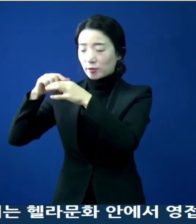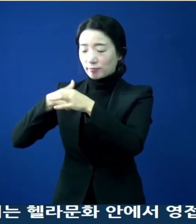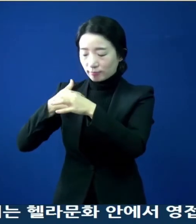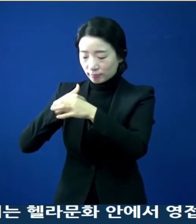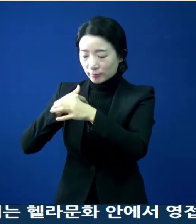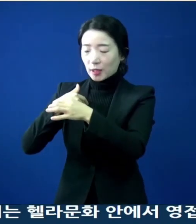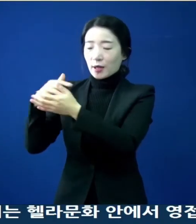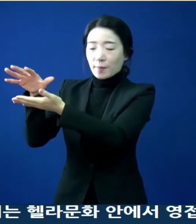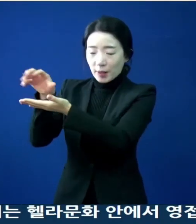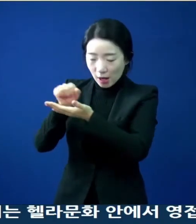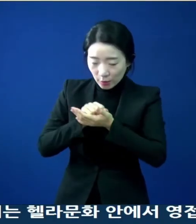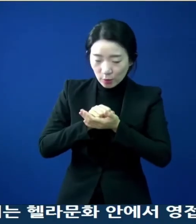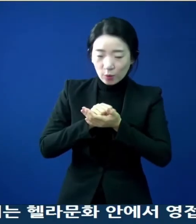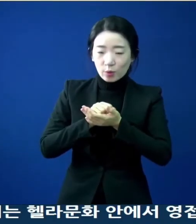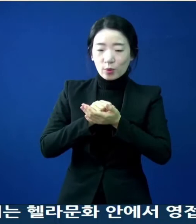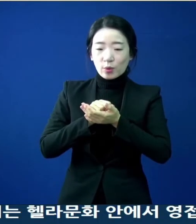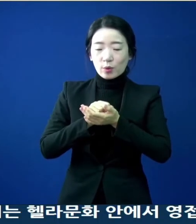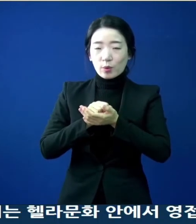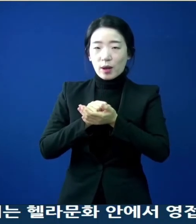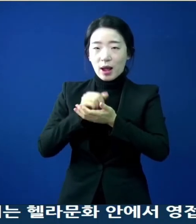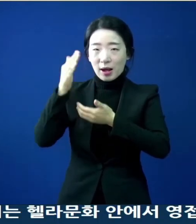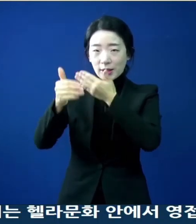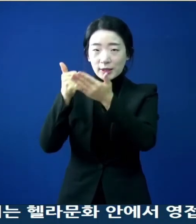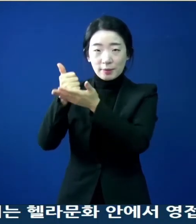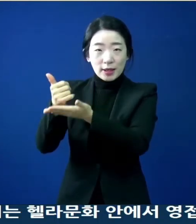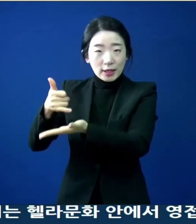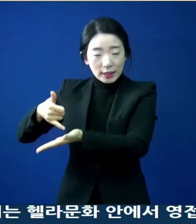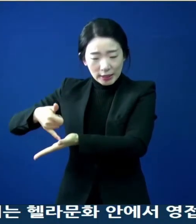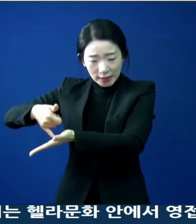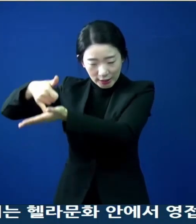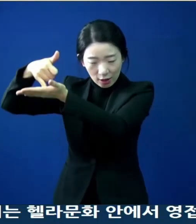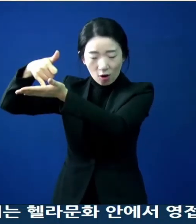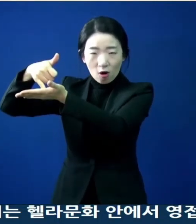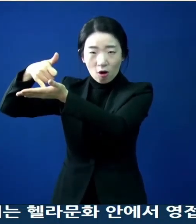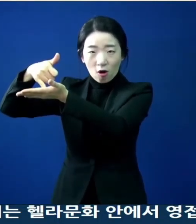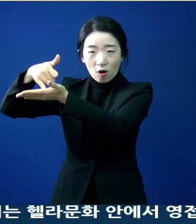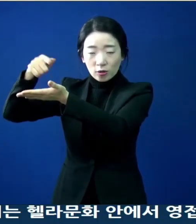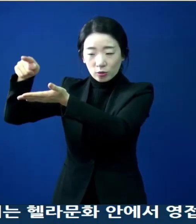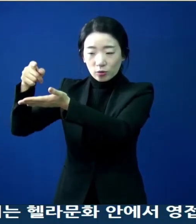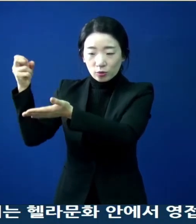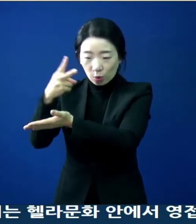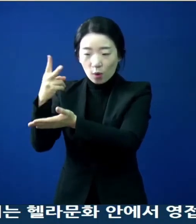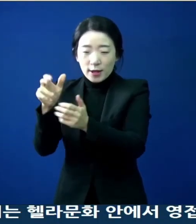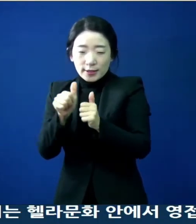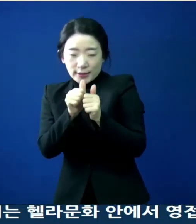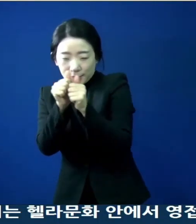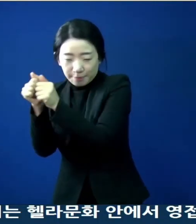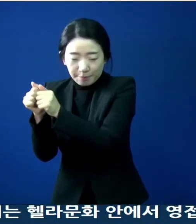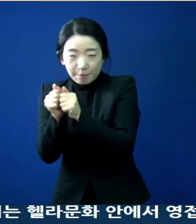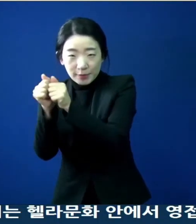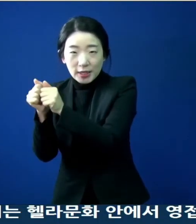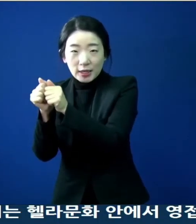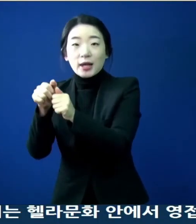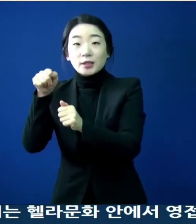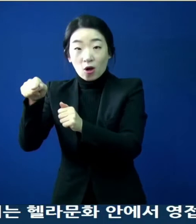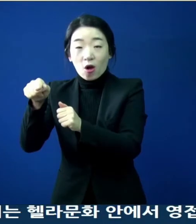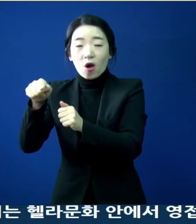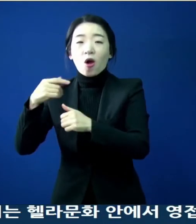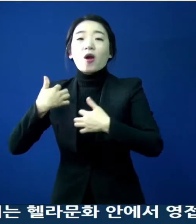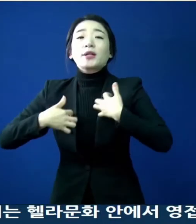영접이고, 그 인격과 영접의 대상과 가까이 친밀하게 지내려고 하는 것이 영접이다.